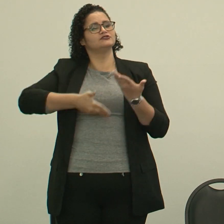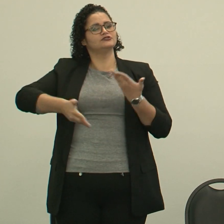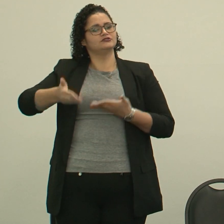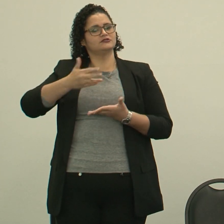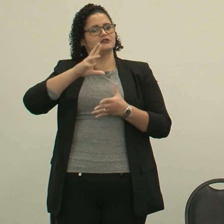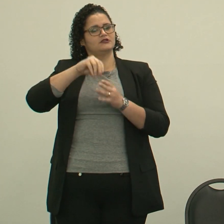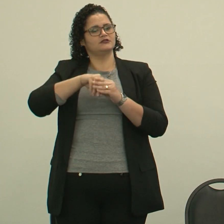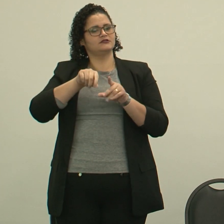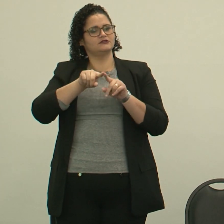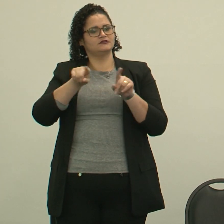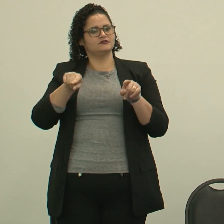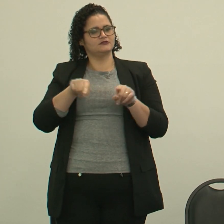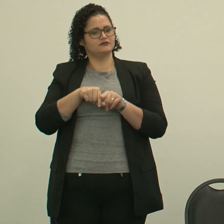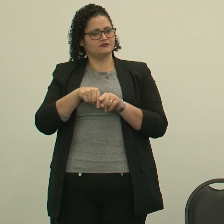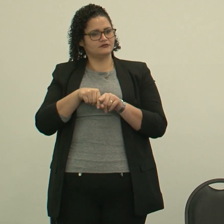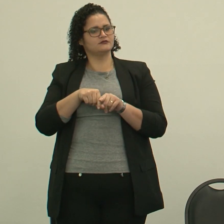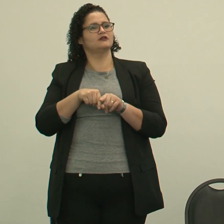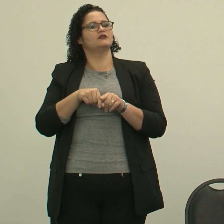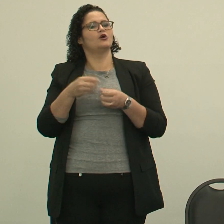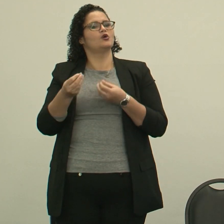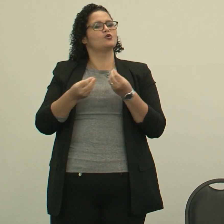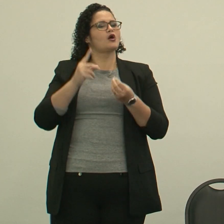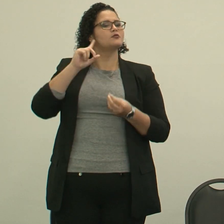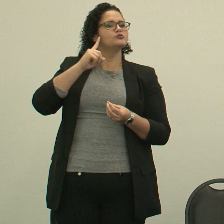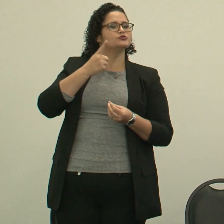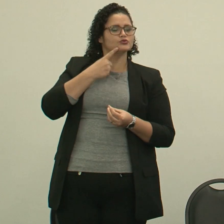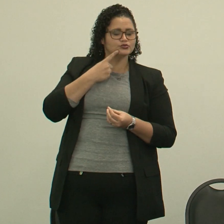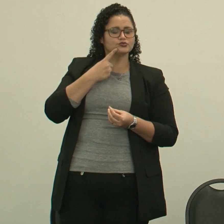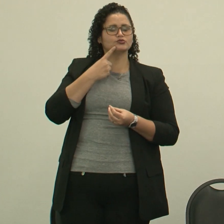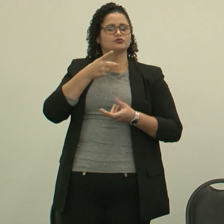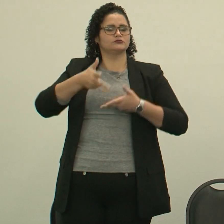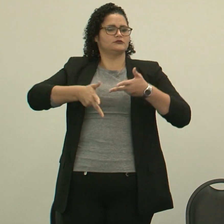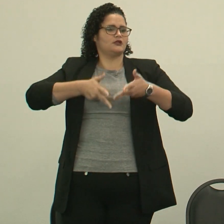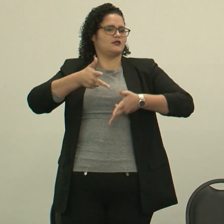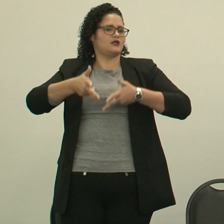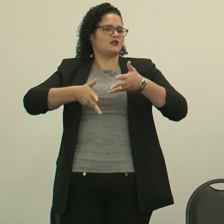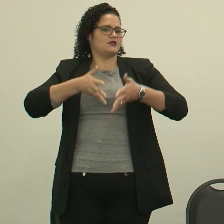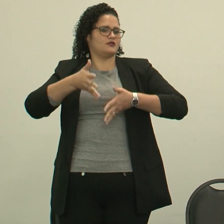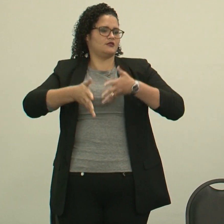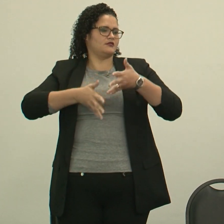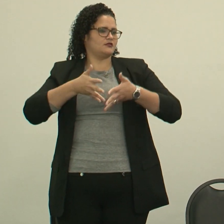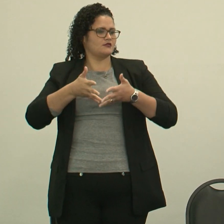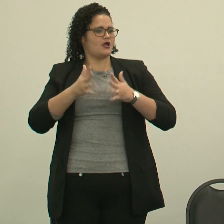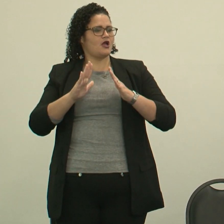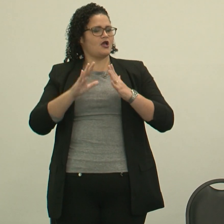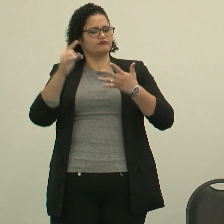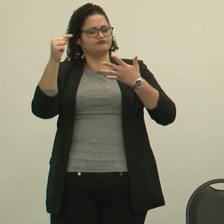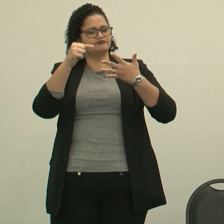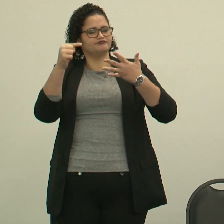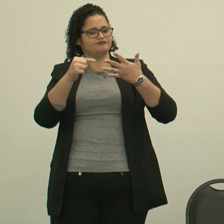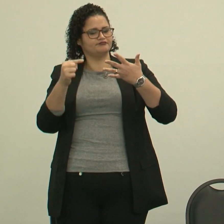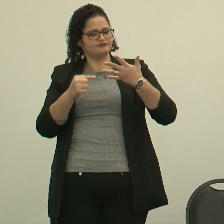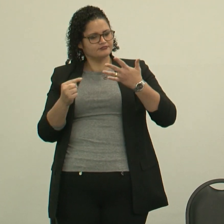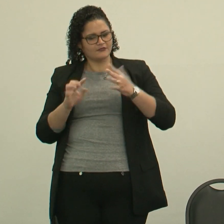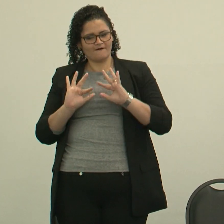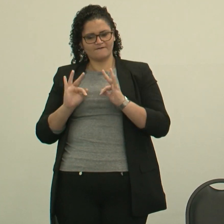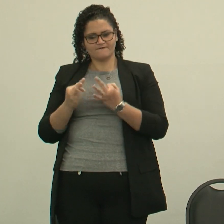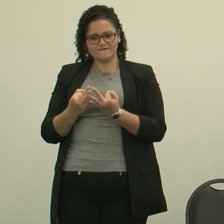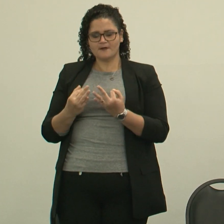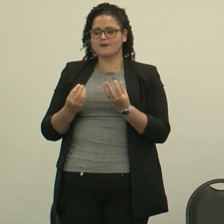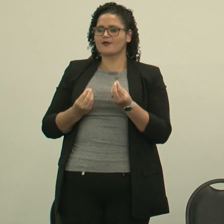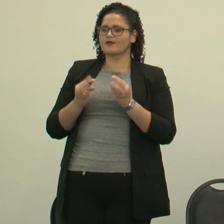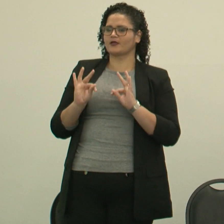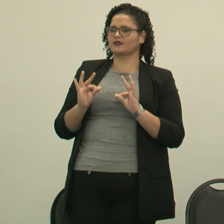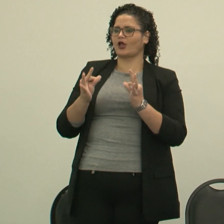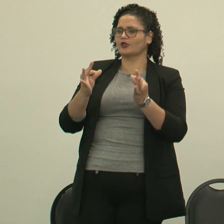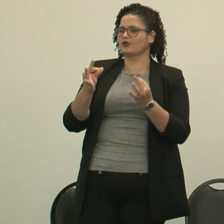sala, promover essa interação de modo que os surdos sinalizassem para os ouvintes as especificidades da casa, as especificidades em termos de